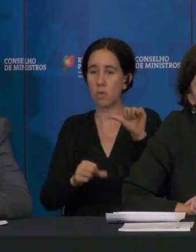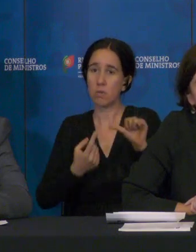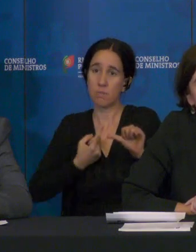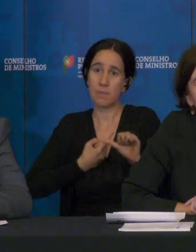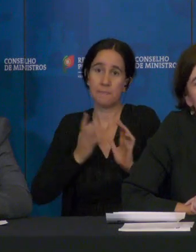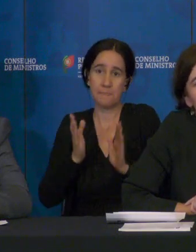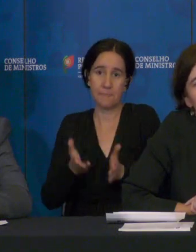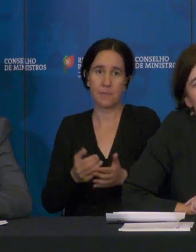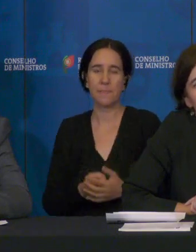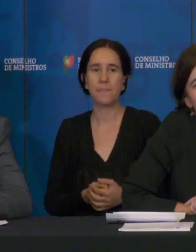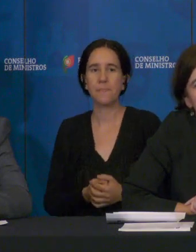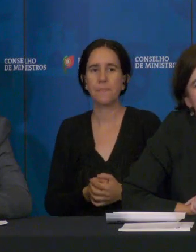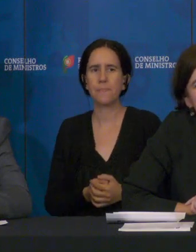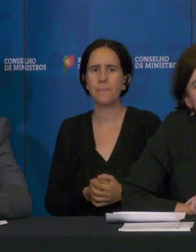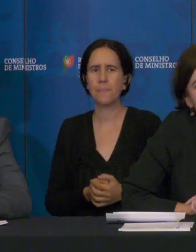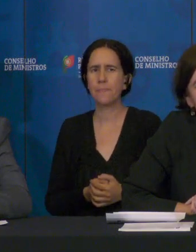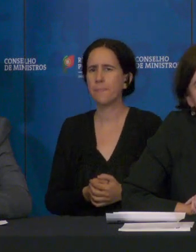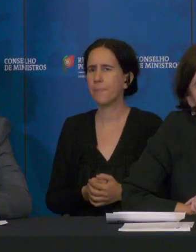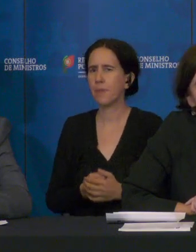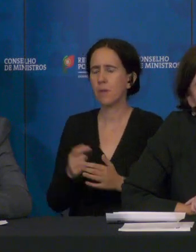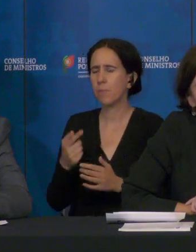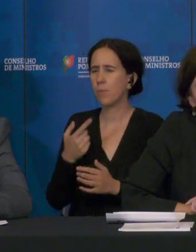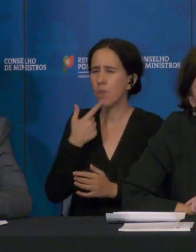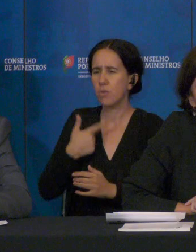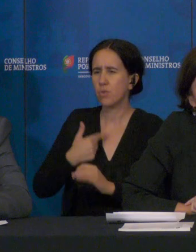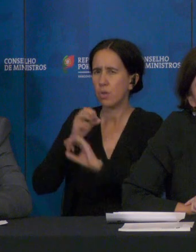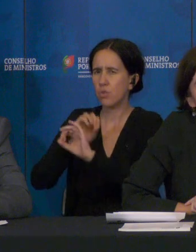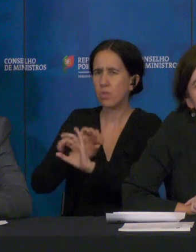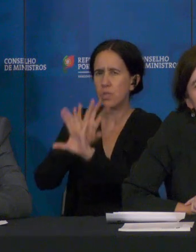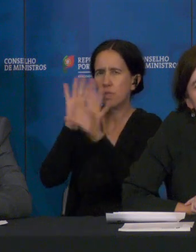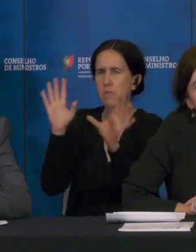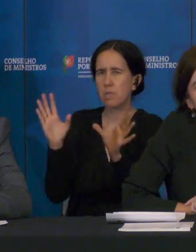tomar. Pode-me só esclarecer se